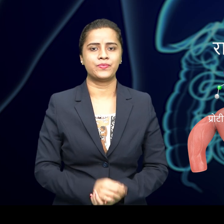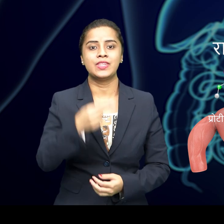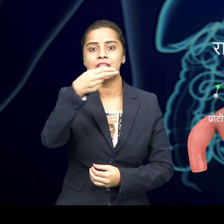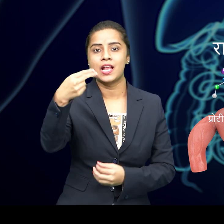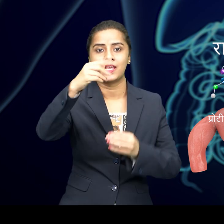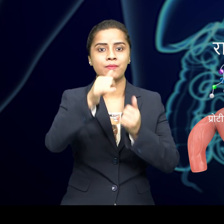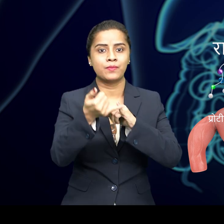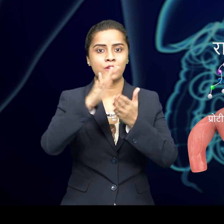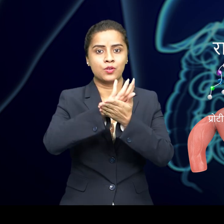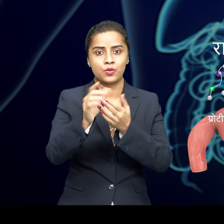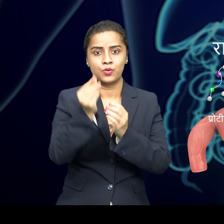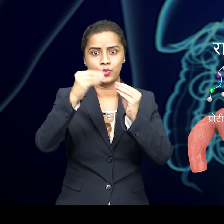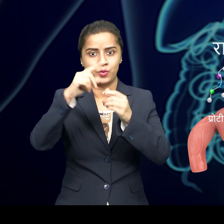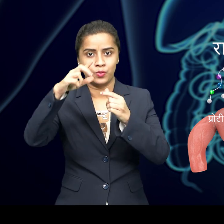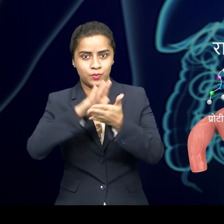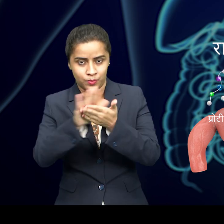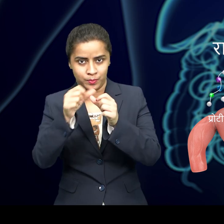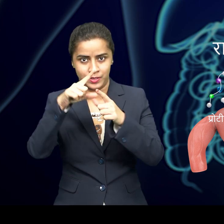मैं बिंदु